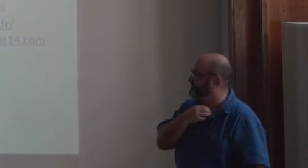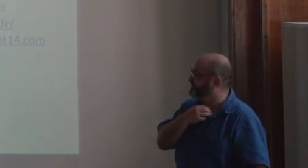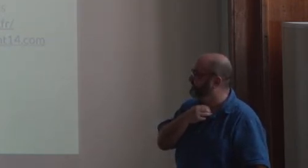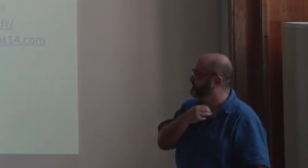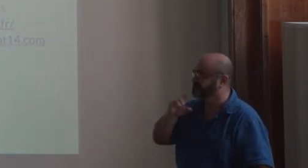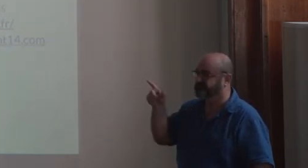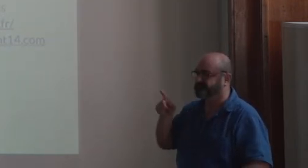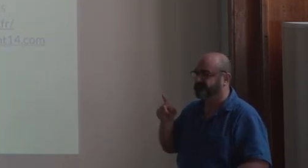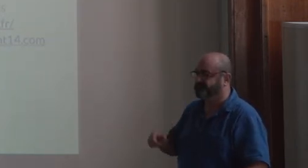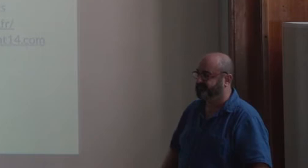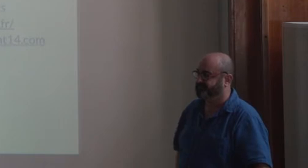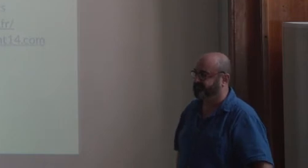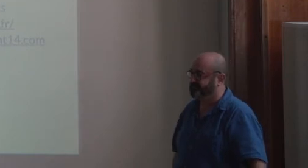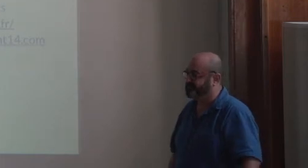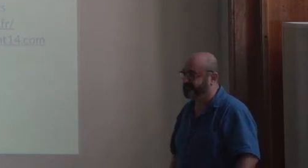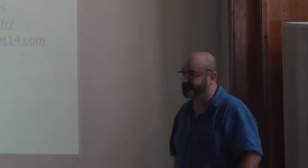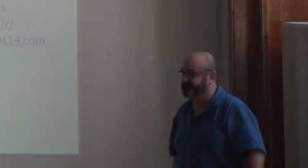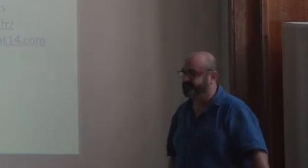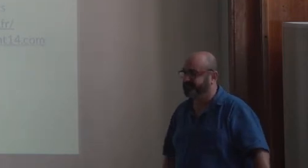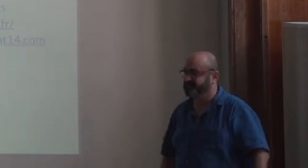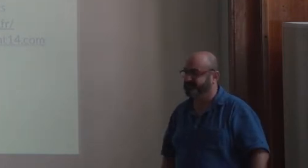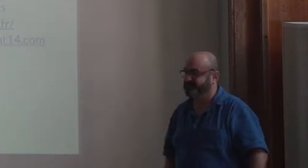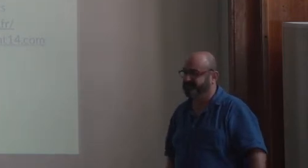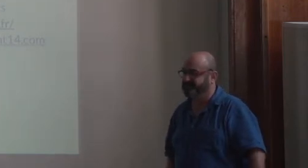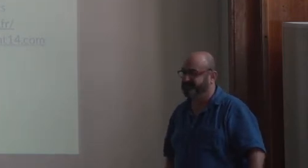lien vers les slides et comme ça vous avez.